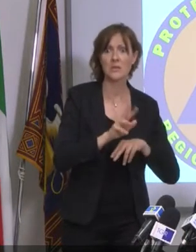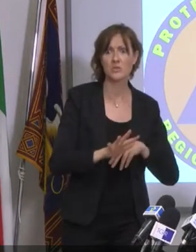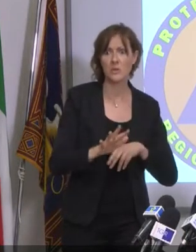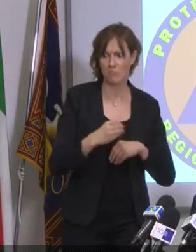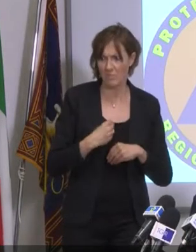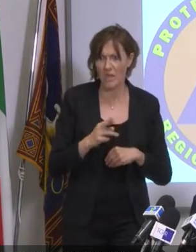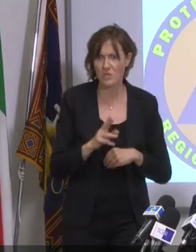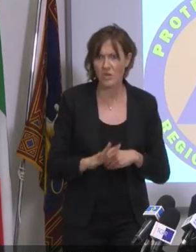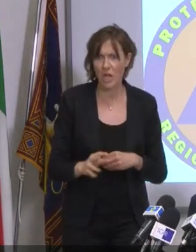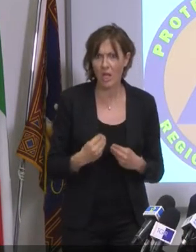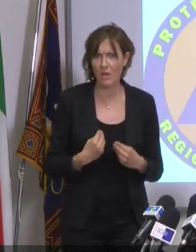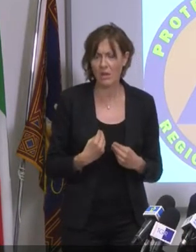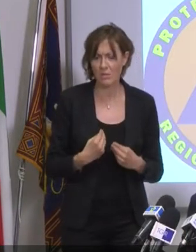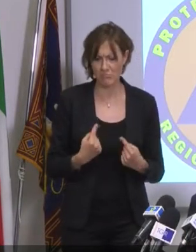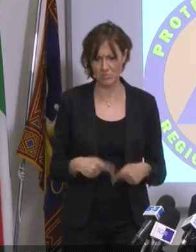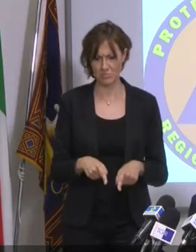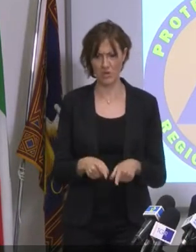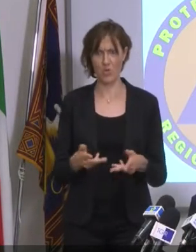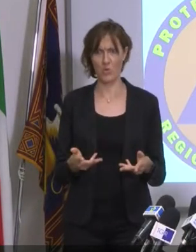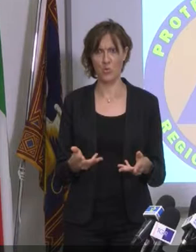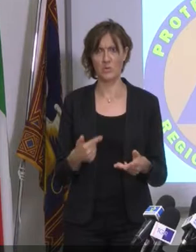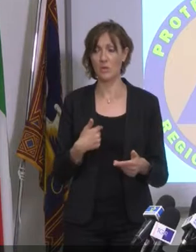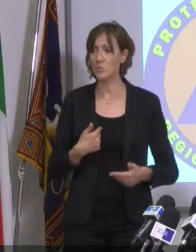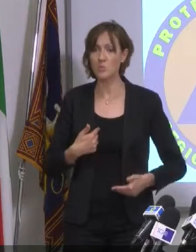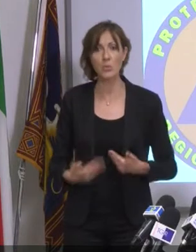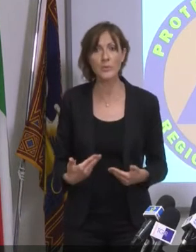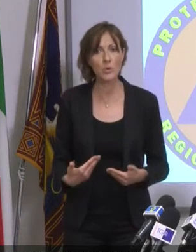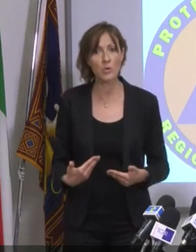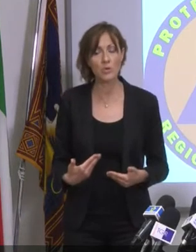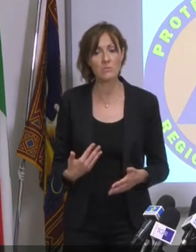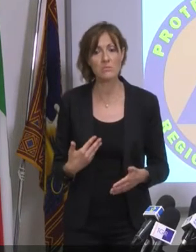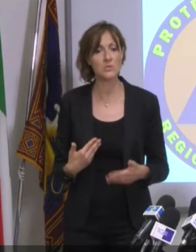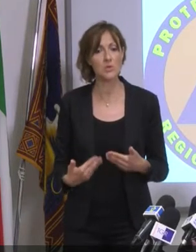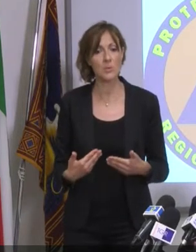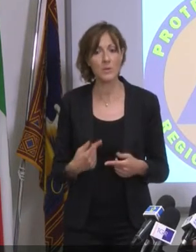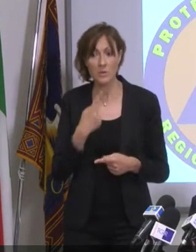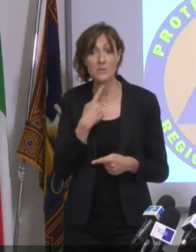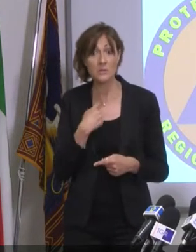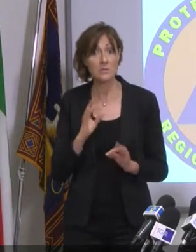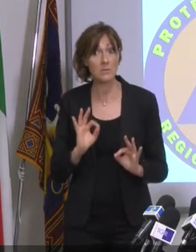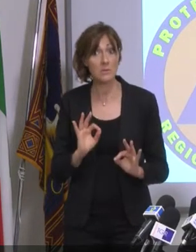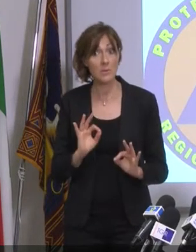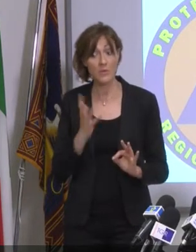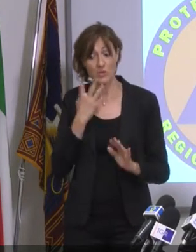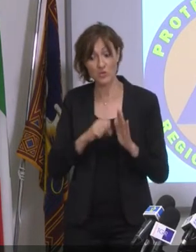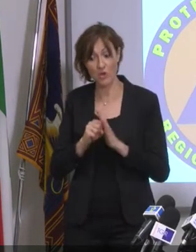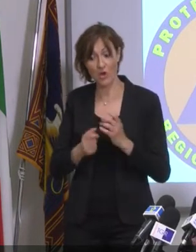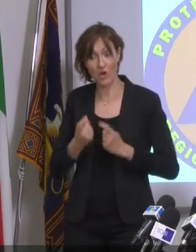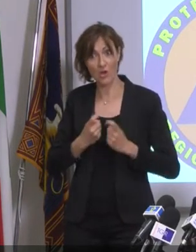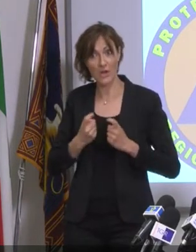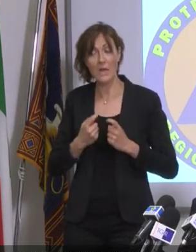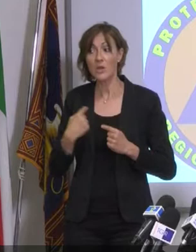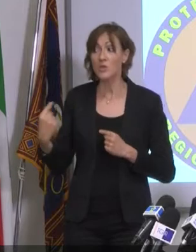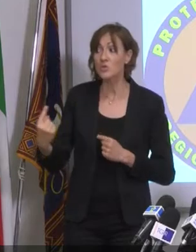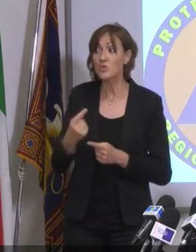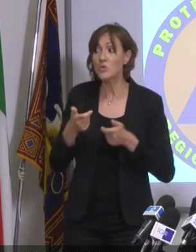regionali cos'è sta roba ho subito lasciate le nuove api ricostruisca la storica subito scritto tutti i